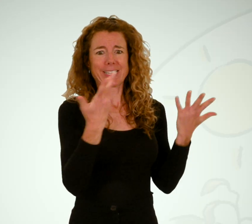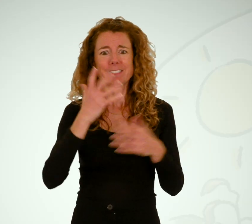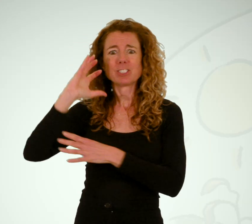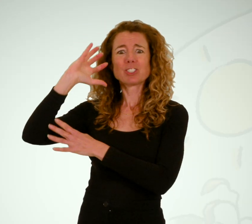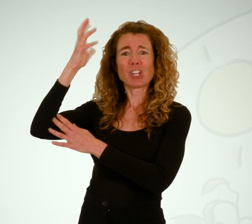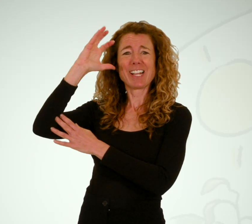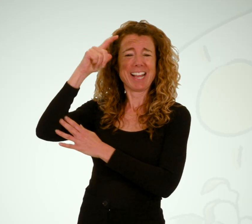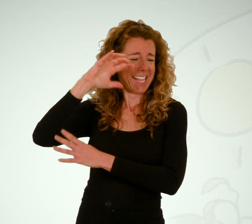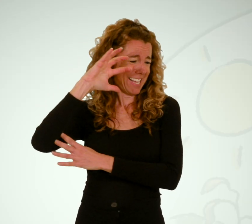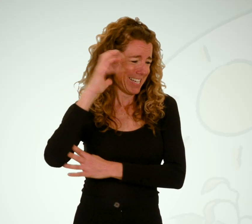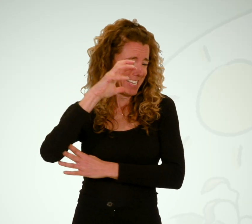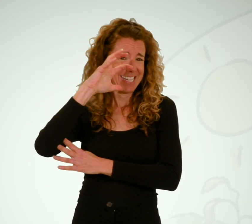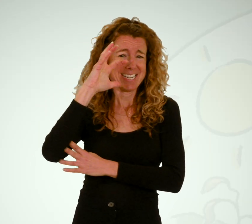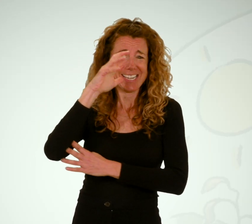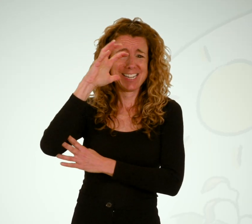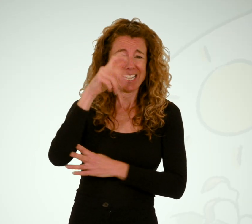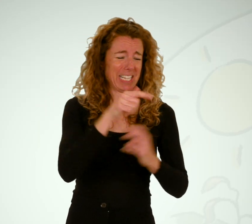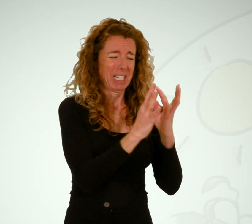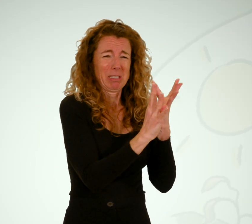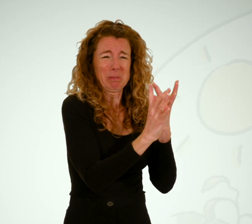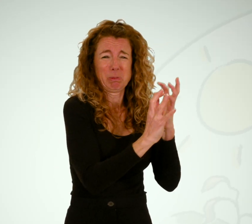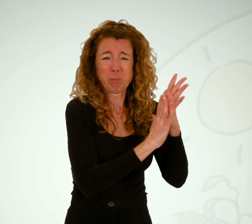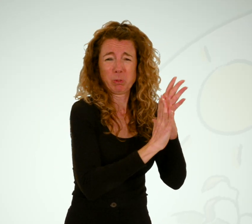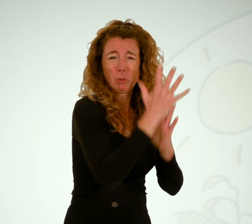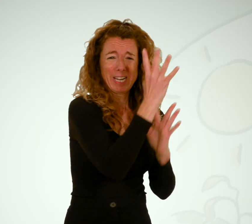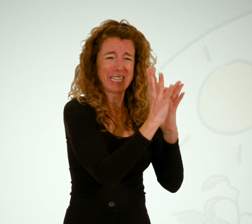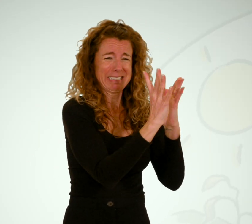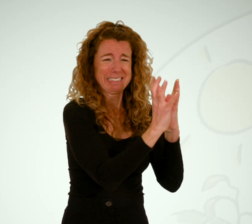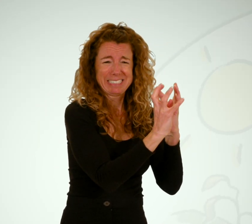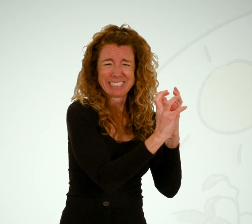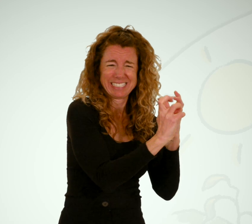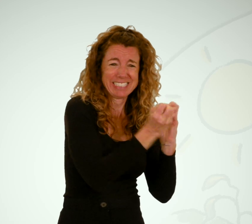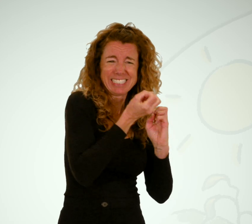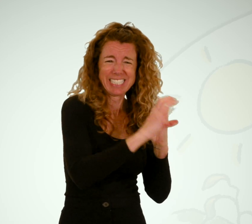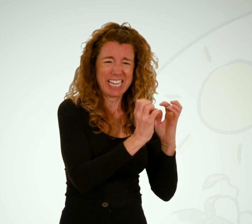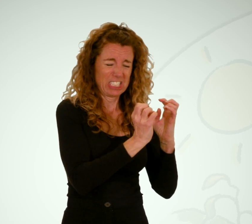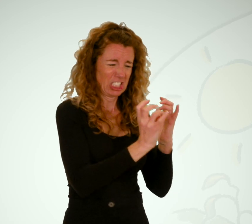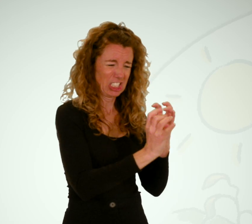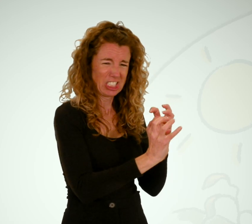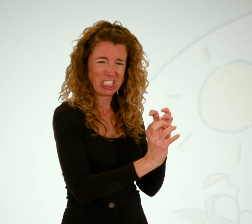Mais quand le soleil est très chaud, il brûle les petites plantes, et elles sèchent parce qu'elles n'ont pas de racines.